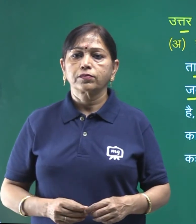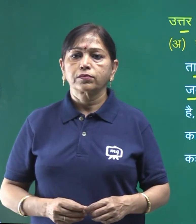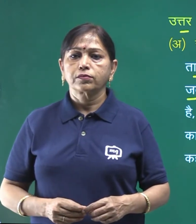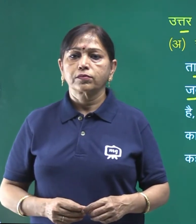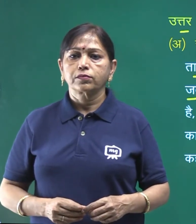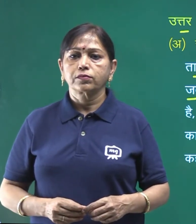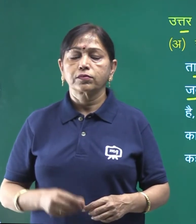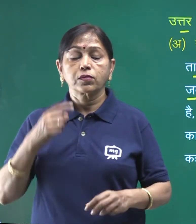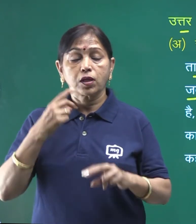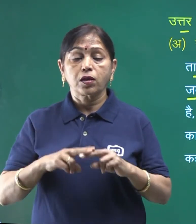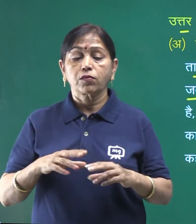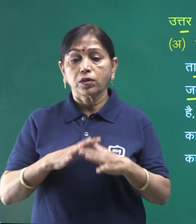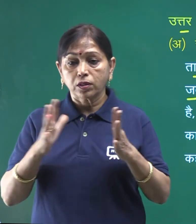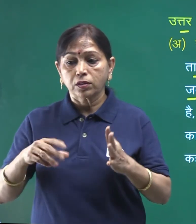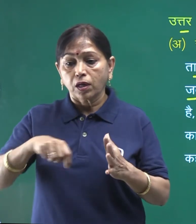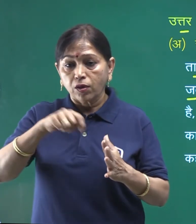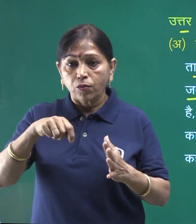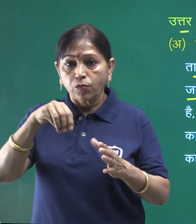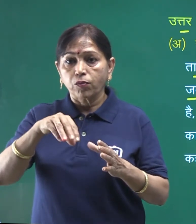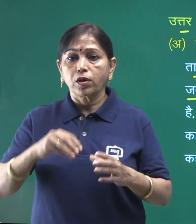जब अधिकतम विलेय